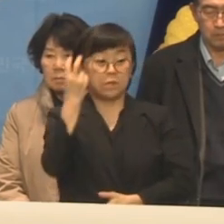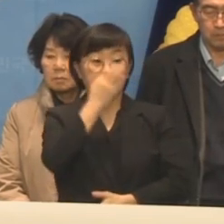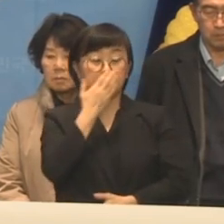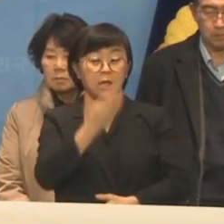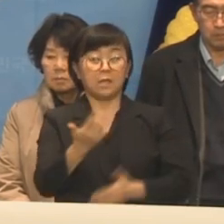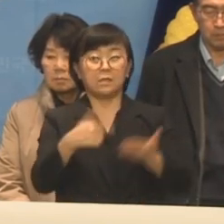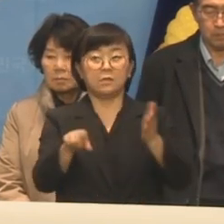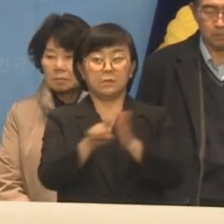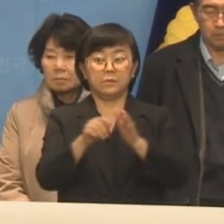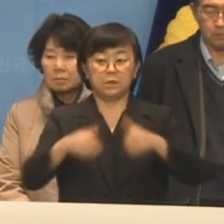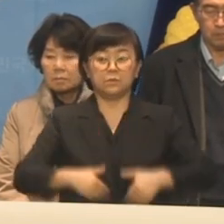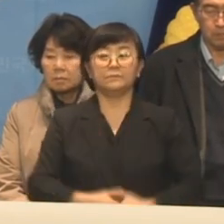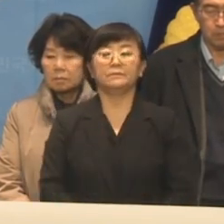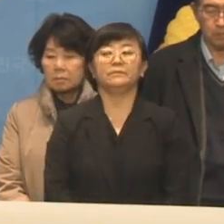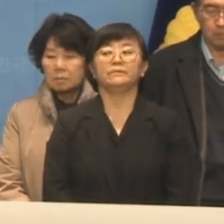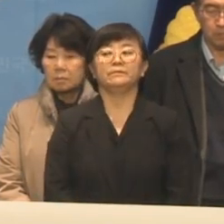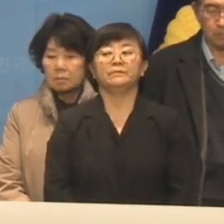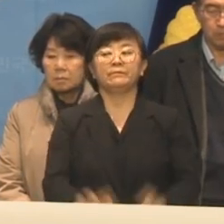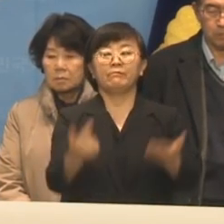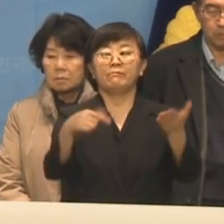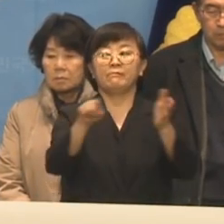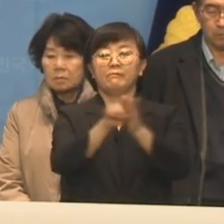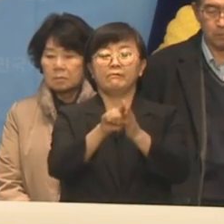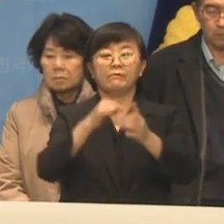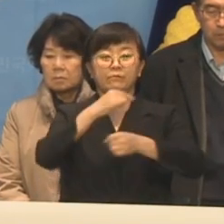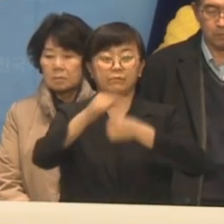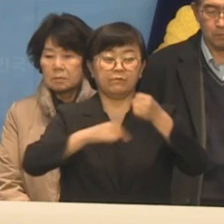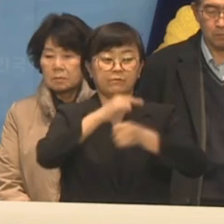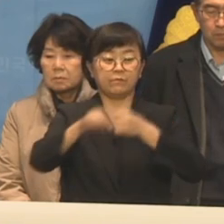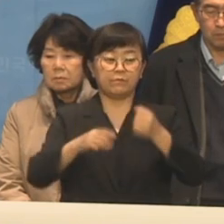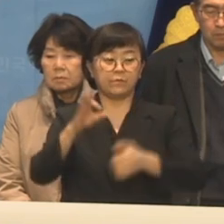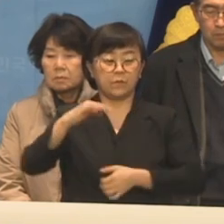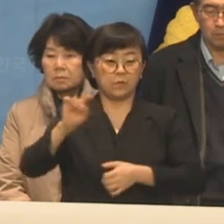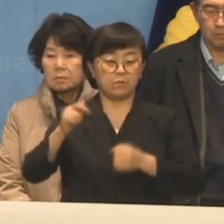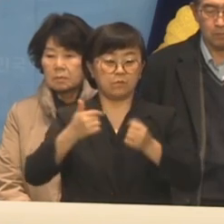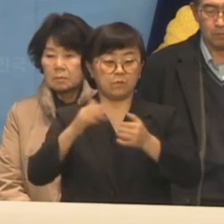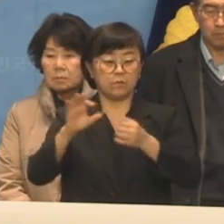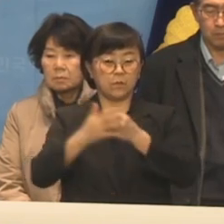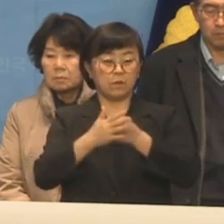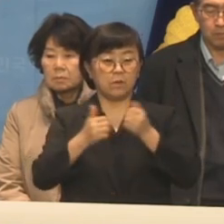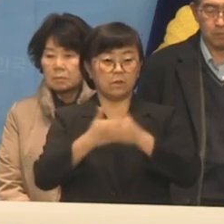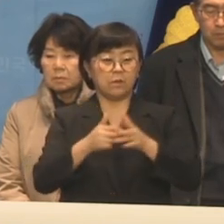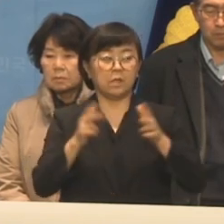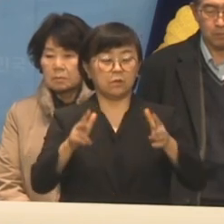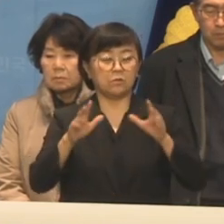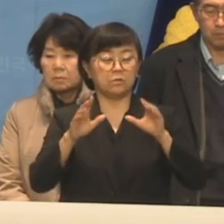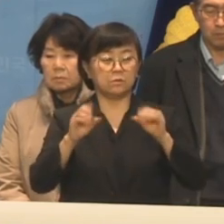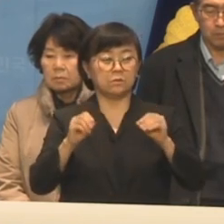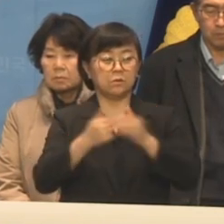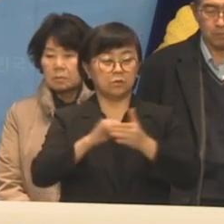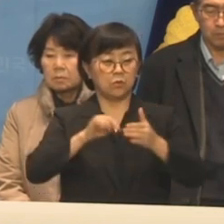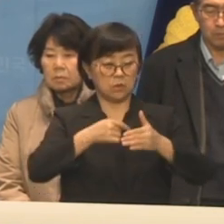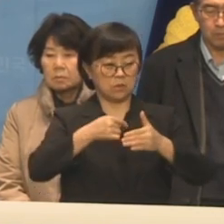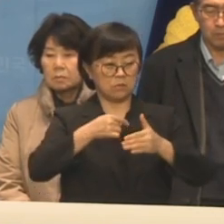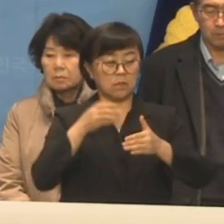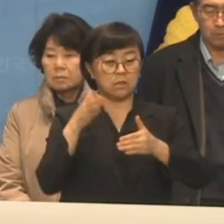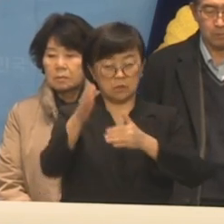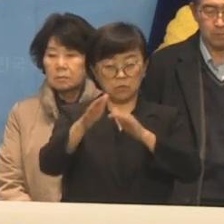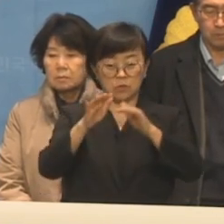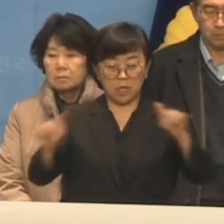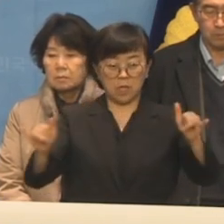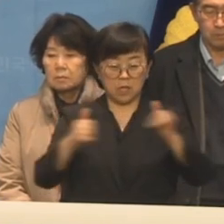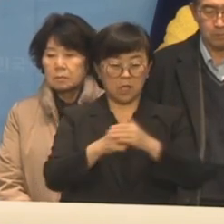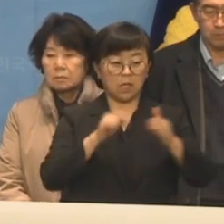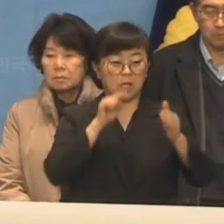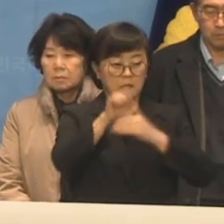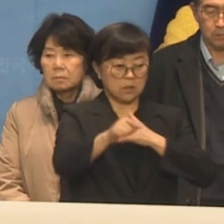재조사하도록 해야 할 것입니다. 이를 위해 월성 원전을 전부 가동 중단시키고 독립적인 전문가의 상주